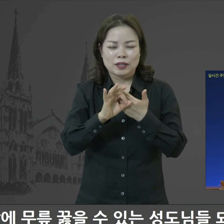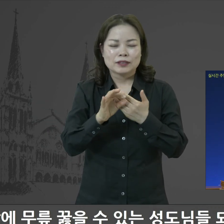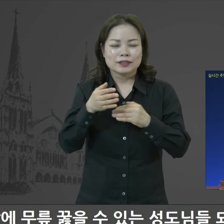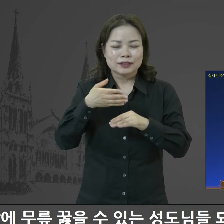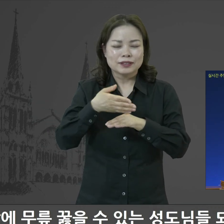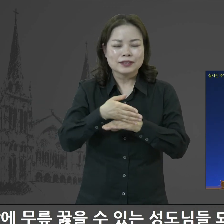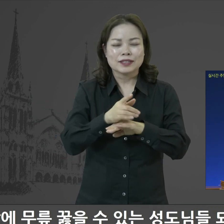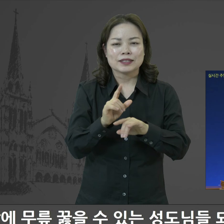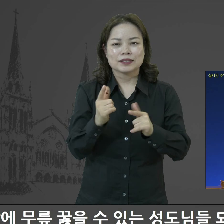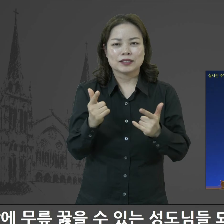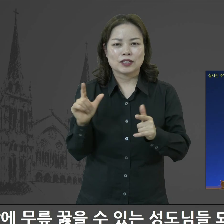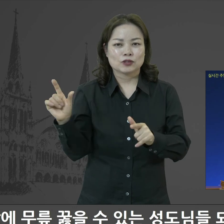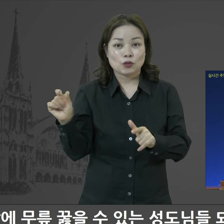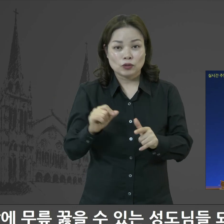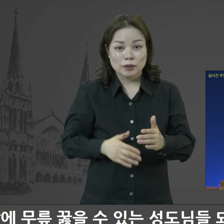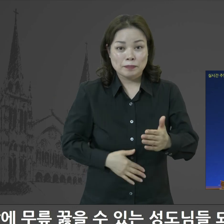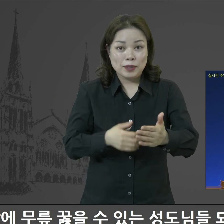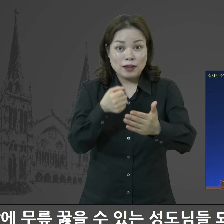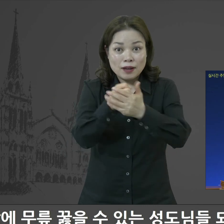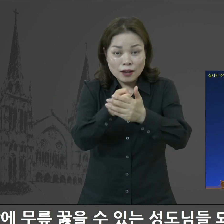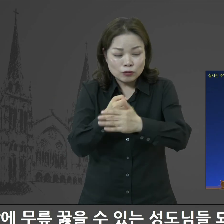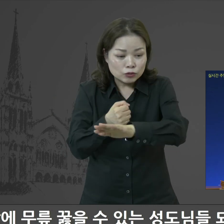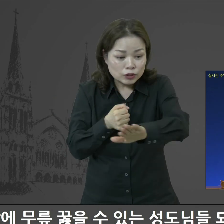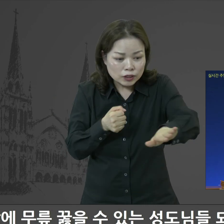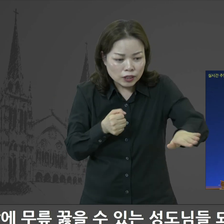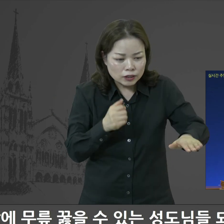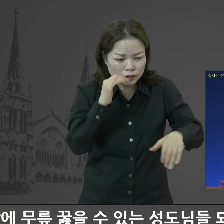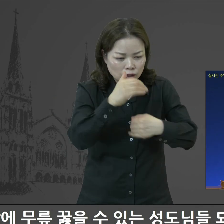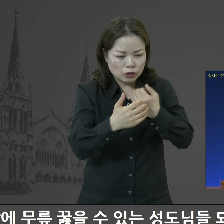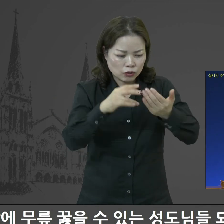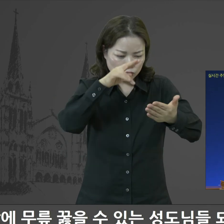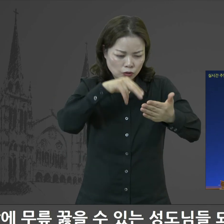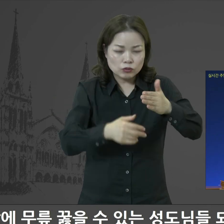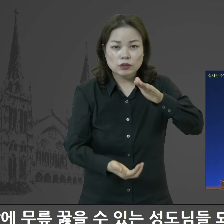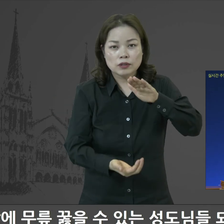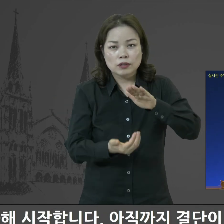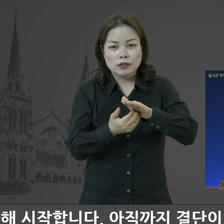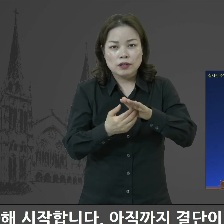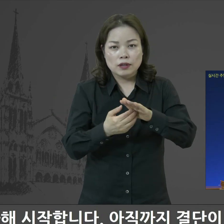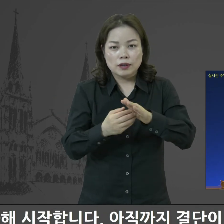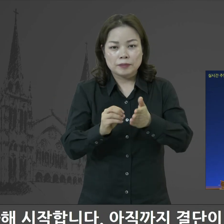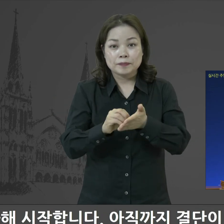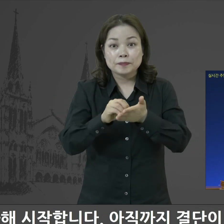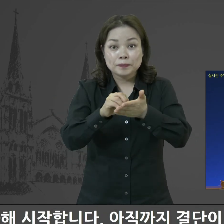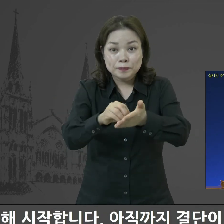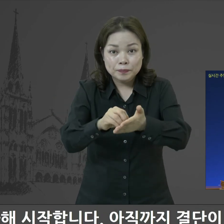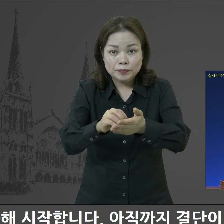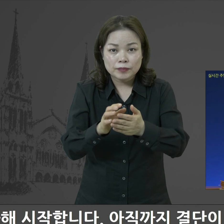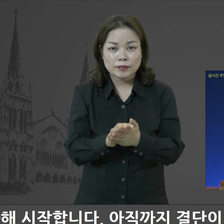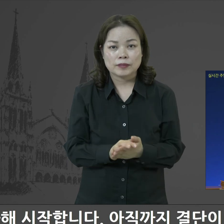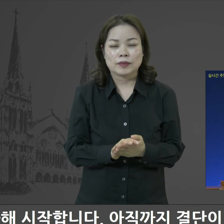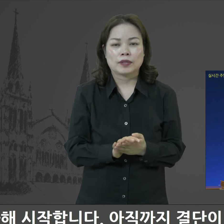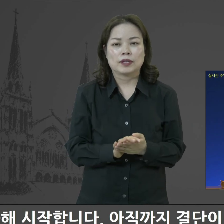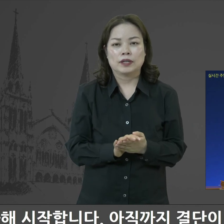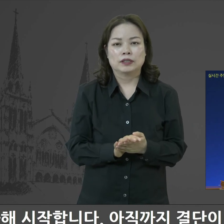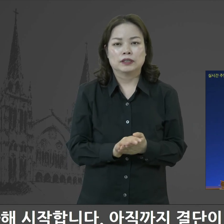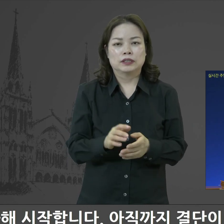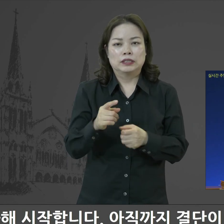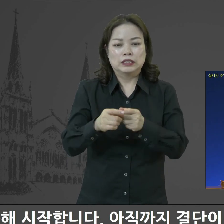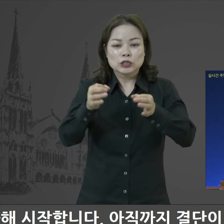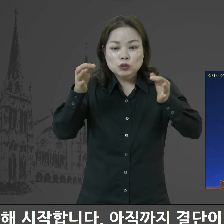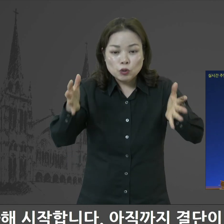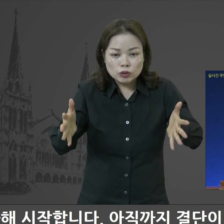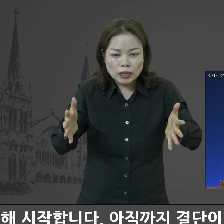늦지 않았습니다. 속히 결단하셔서 우리가 성경 통독에 참여해 주시고 2월 6일부터 11월 12일까지 이어지는